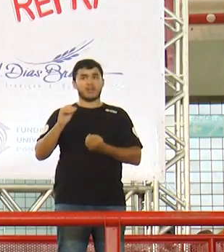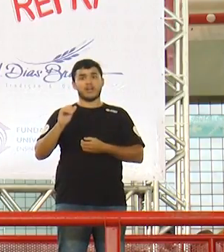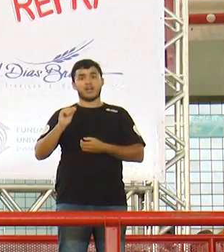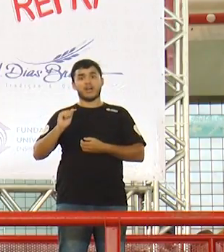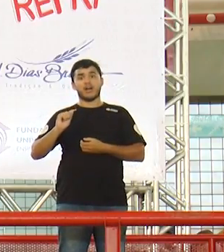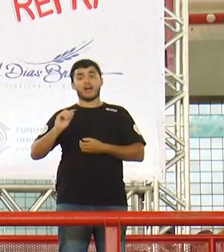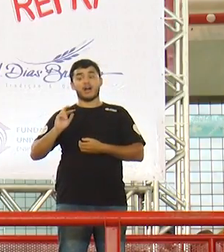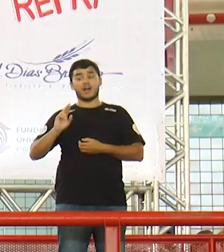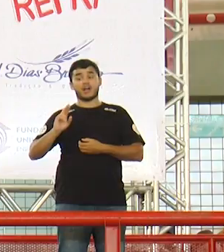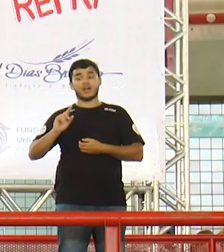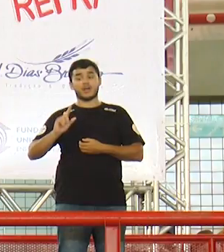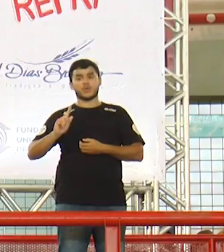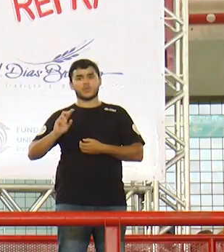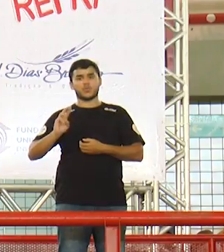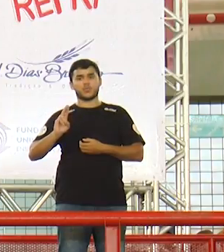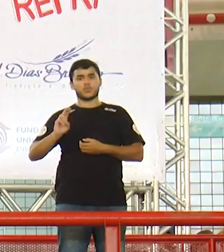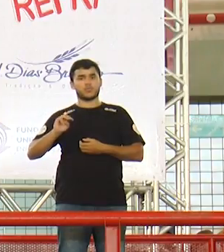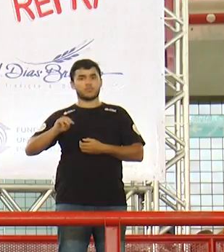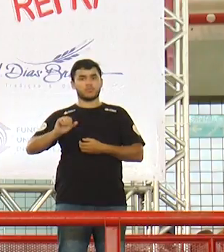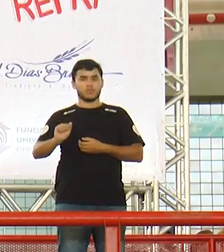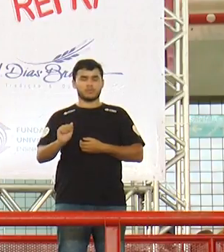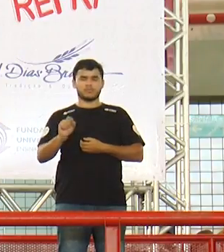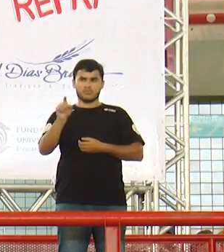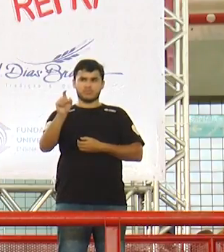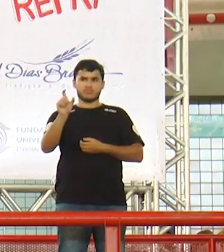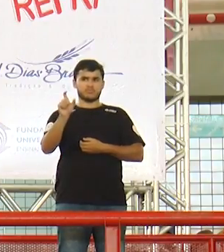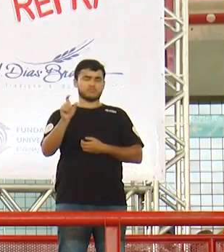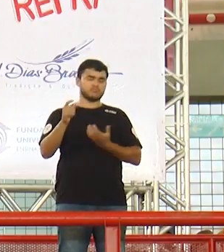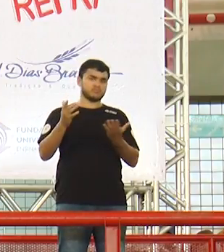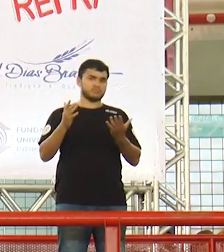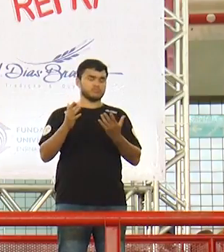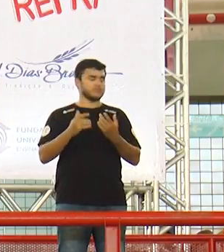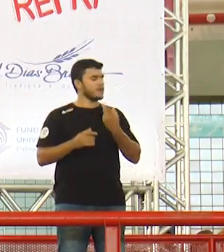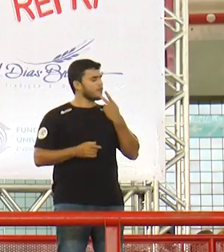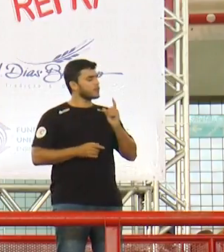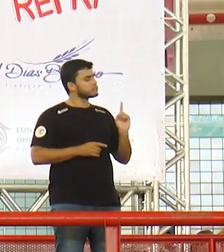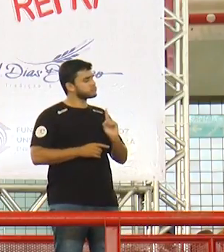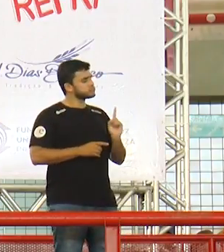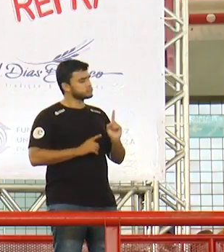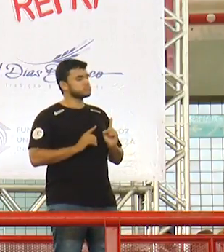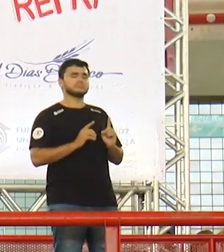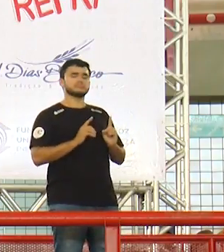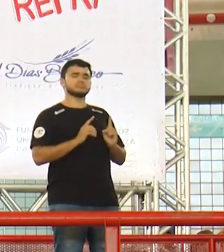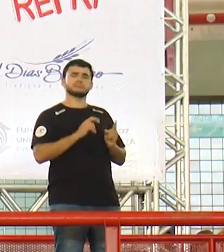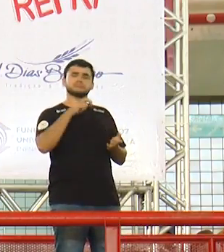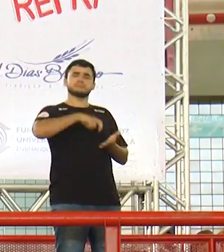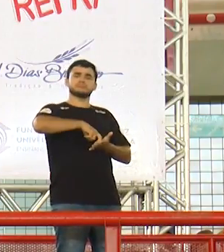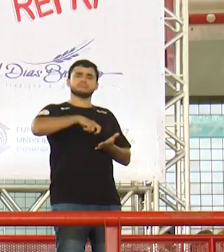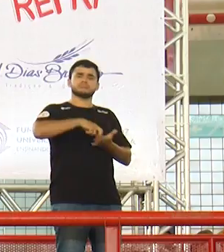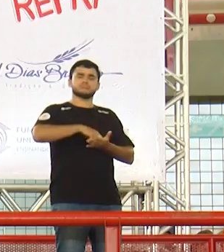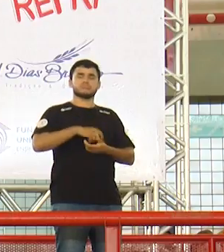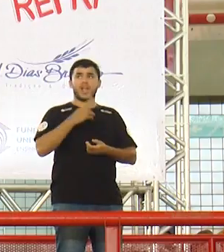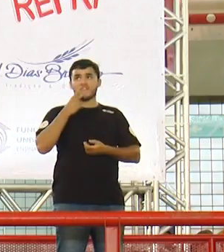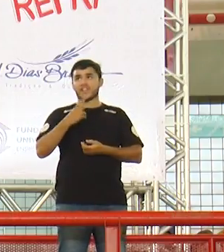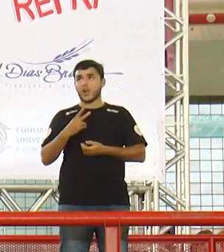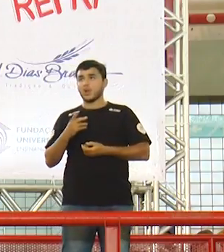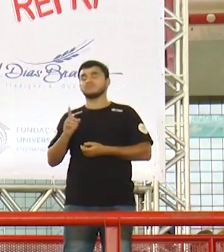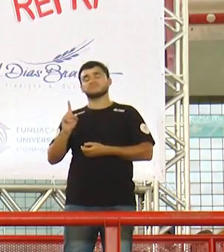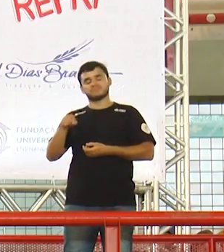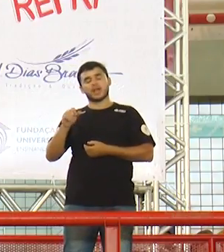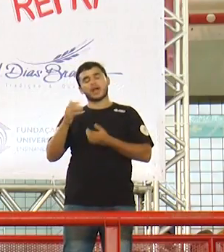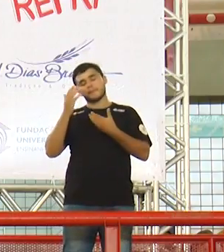que eu não fiz? E a professora e a tarantada disse, claro que não, Chico. Ainda bem,